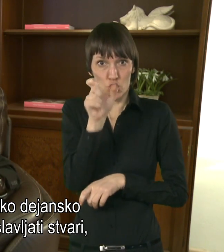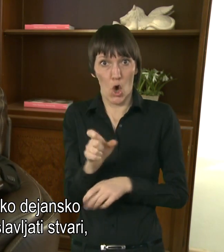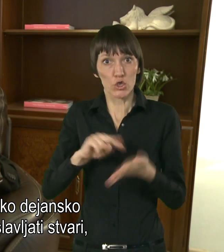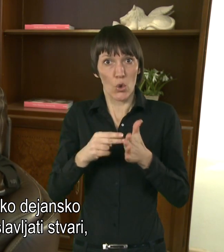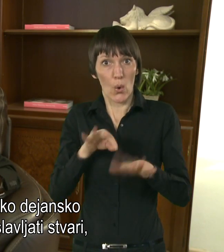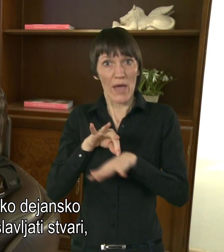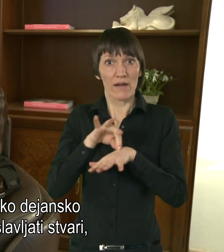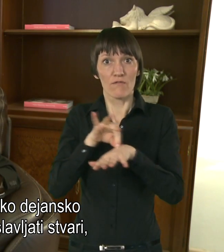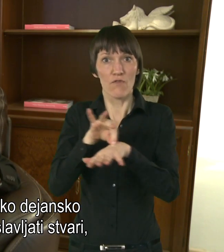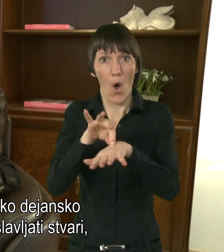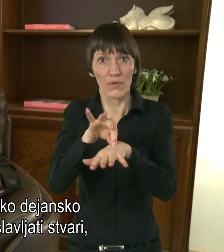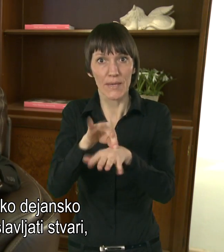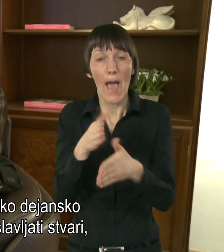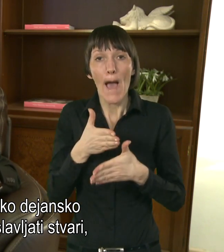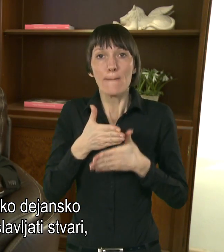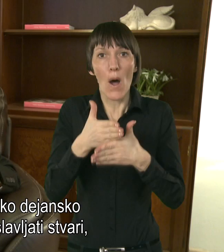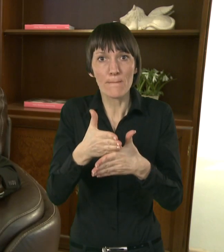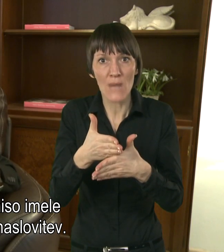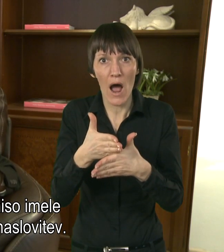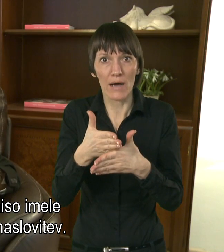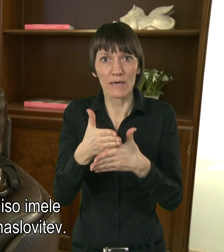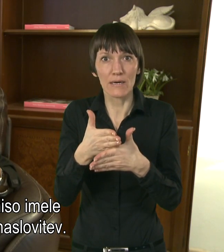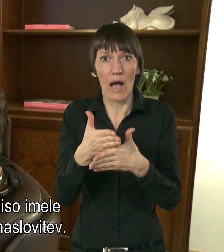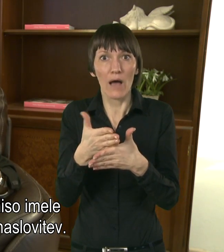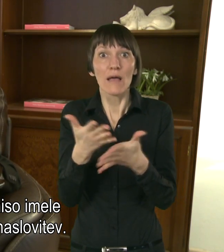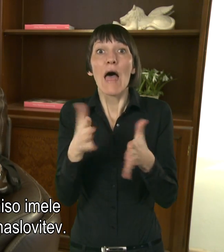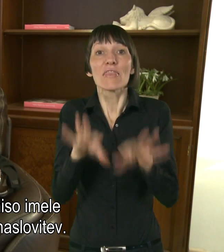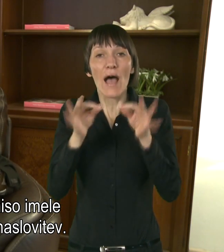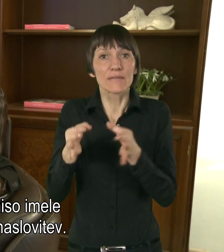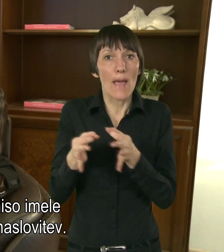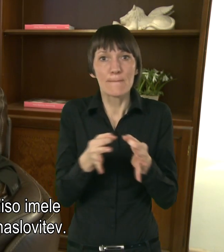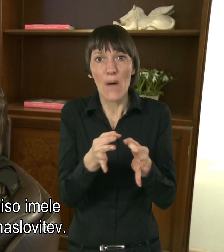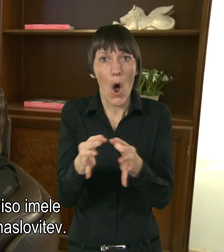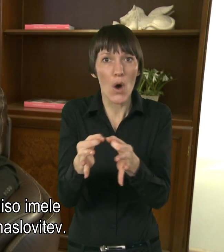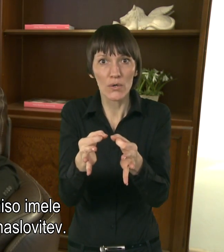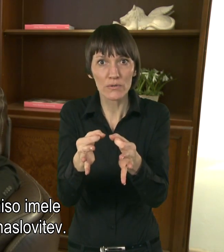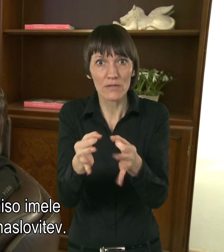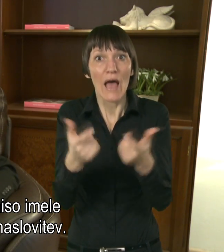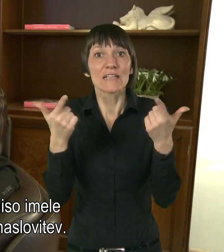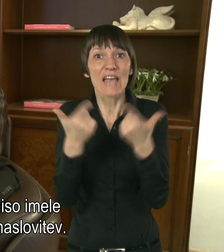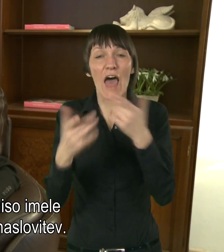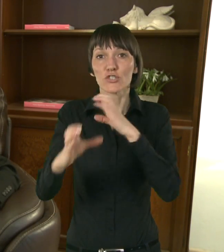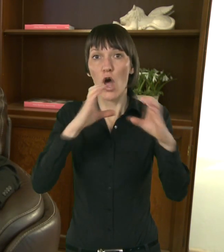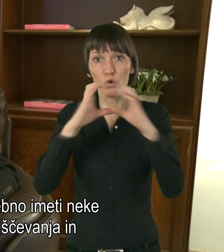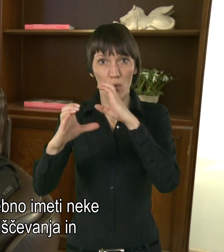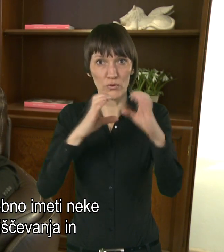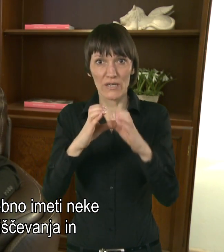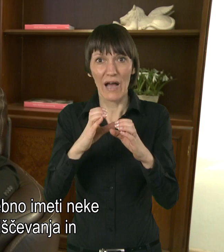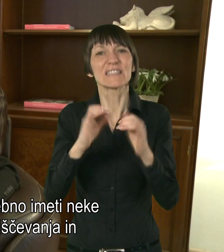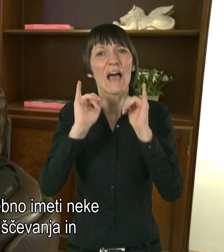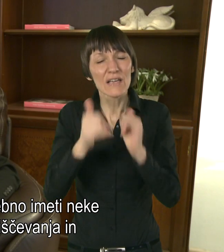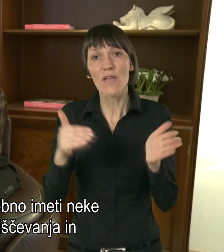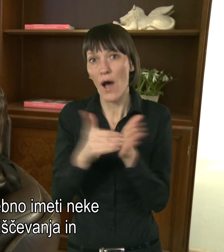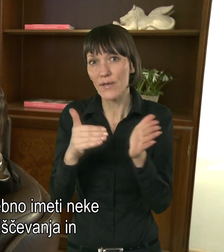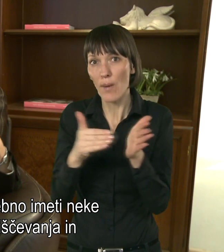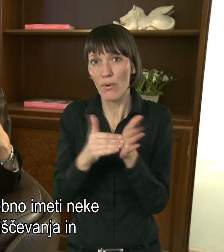lahko dejansko se začnejo naslavljati stvari, ki prej enostavno niso imele poti za nasloviti, zaradi tega, ker je tukaj